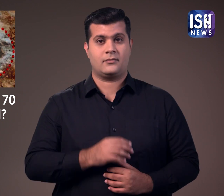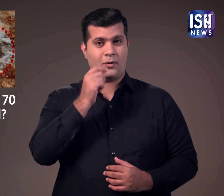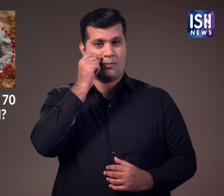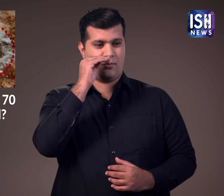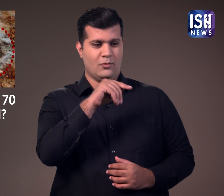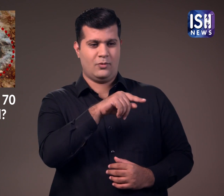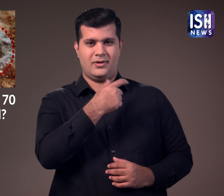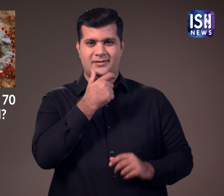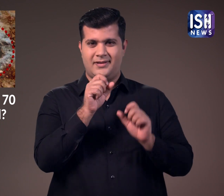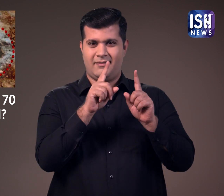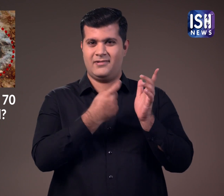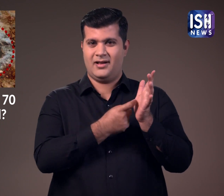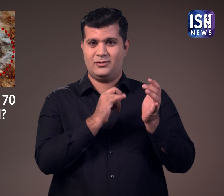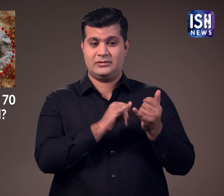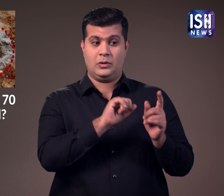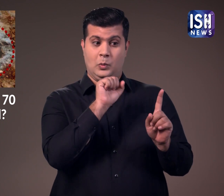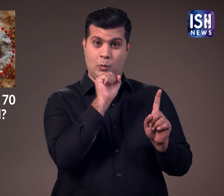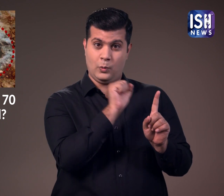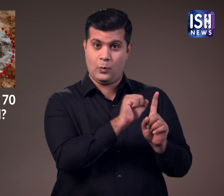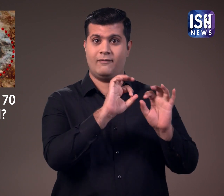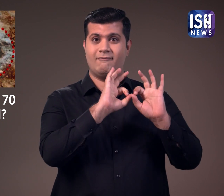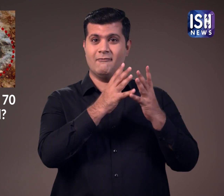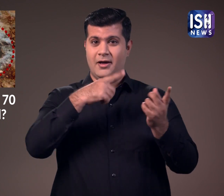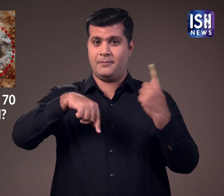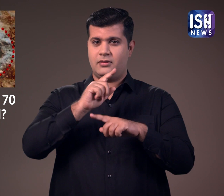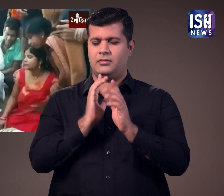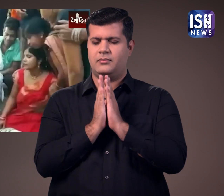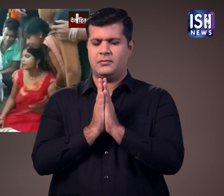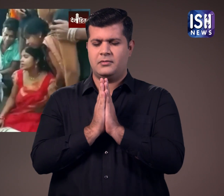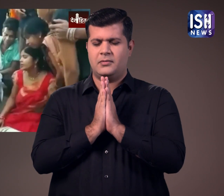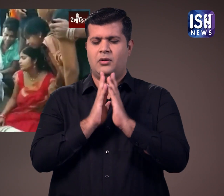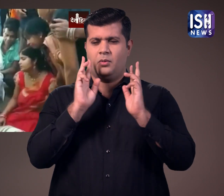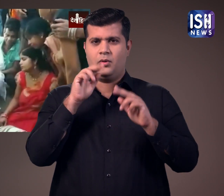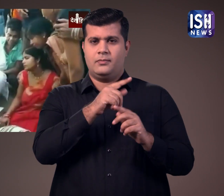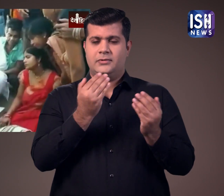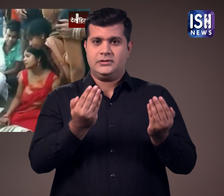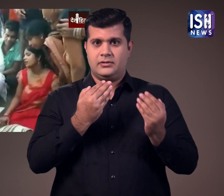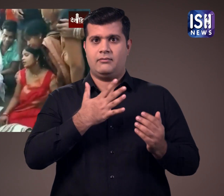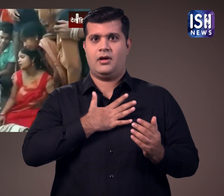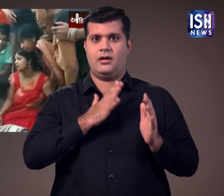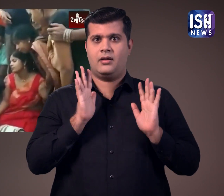राहुल के परिवार के सदस्य और ग्रामिन उसकी सुरक्षा के लिए प्रात्ना करते दिखाई दिये